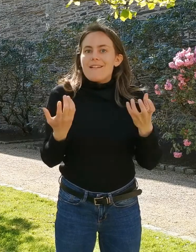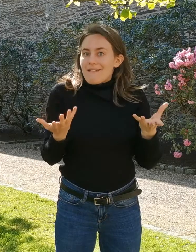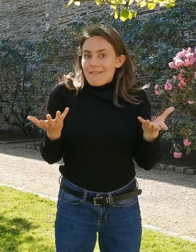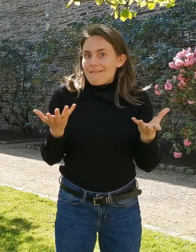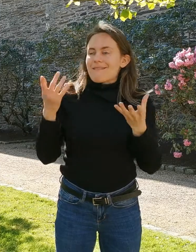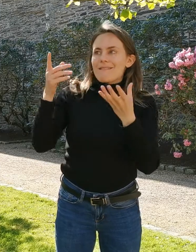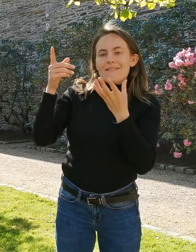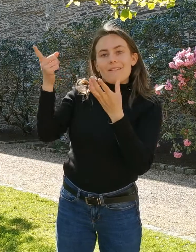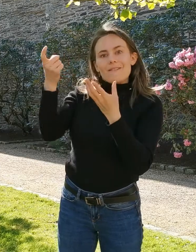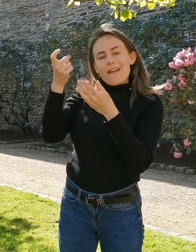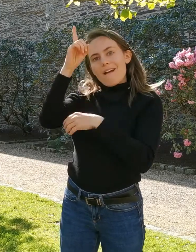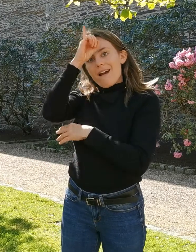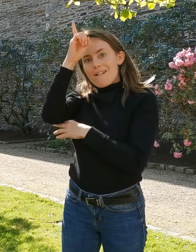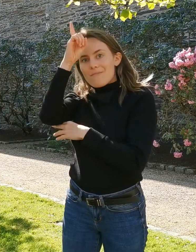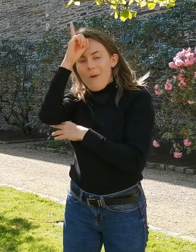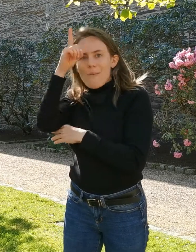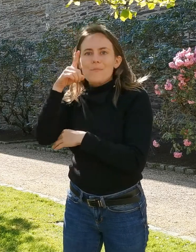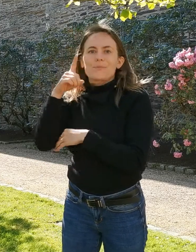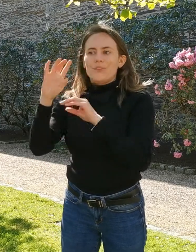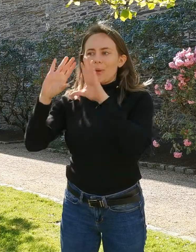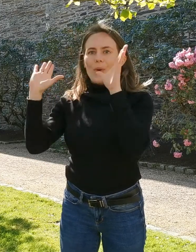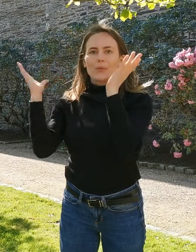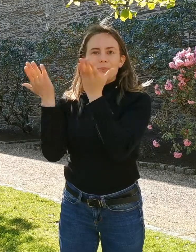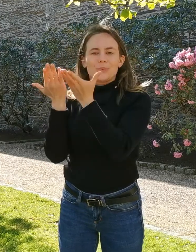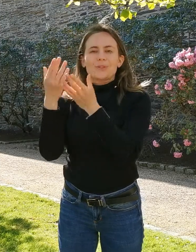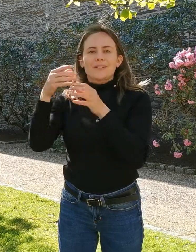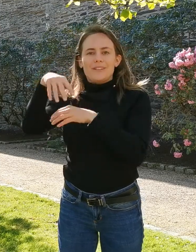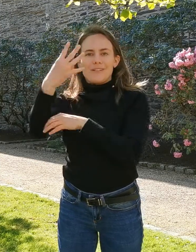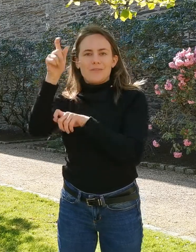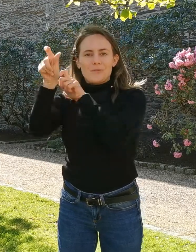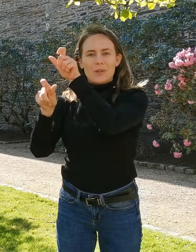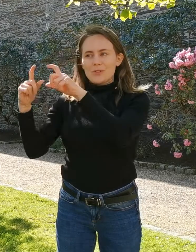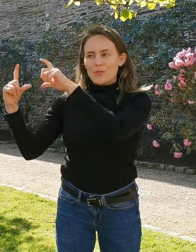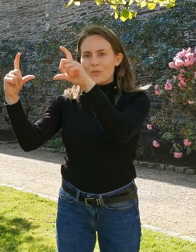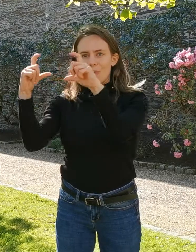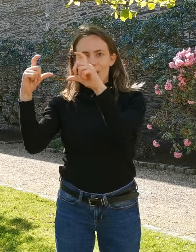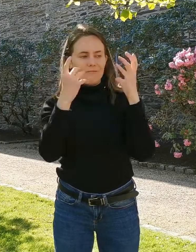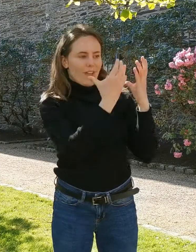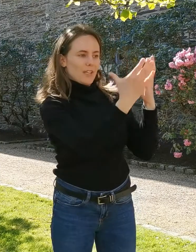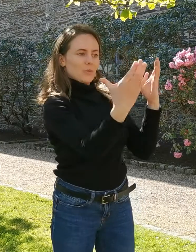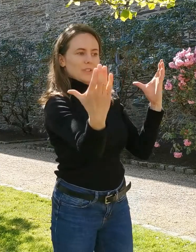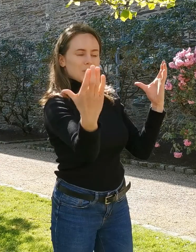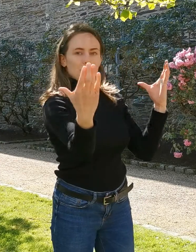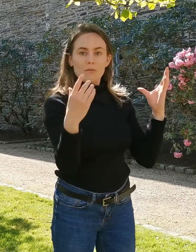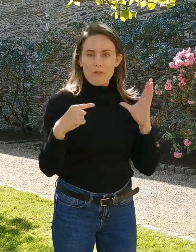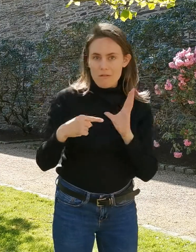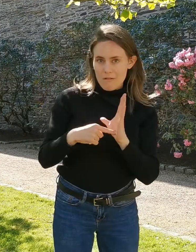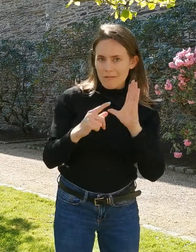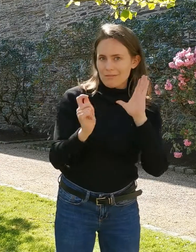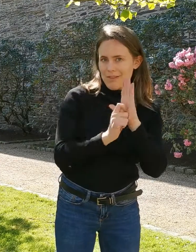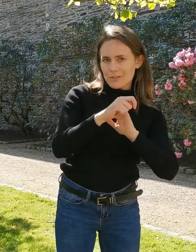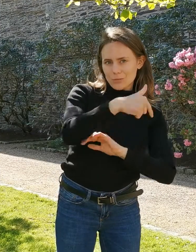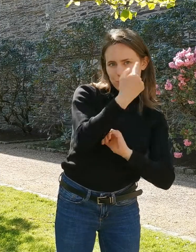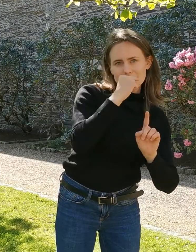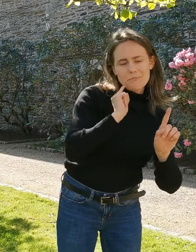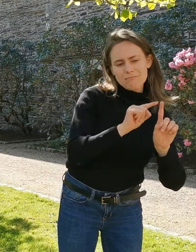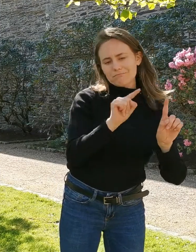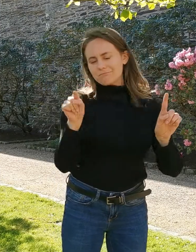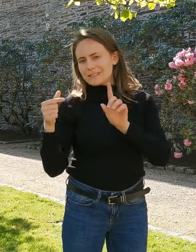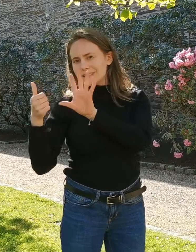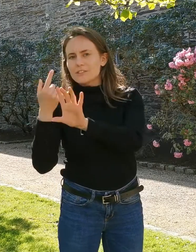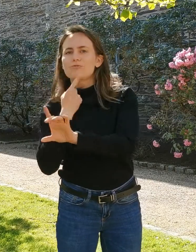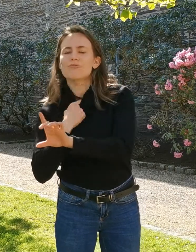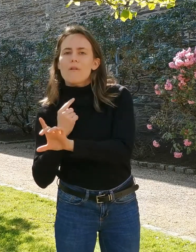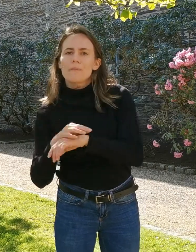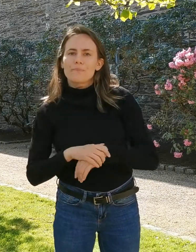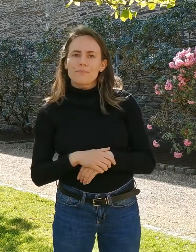allemande, avec 14 photographes exposés. Il aura lieu du 12 mai au 6 juin. Les